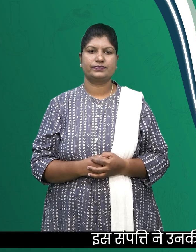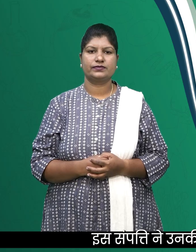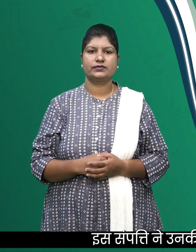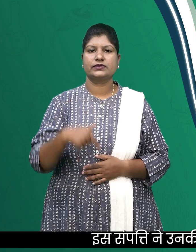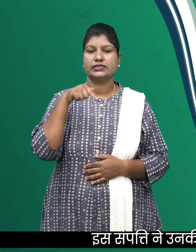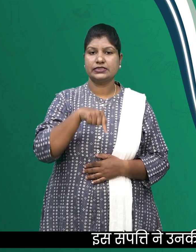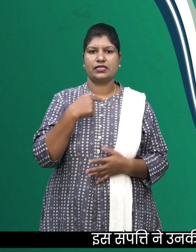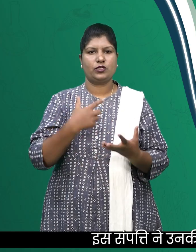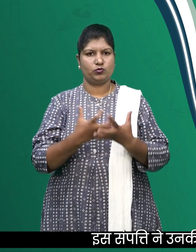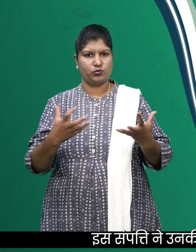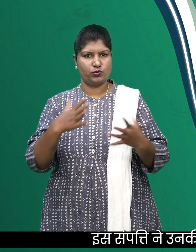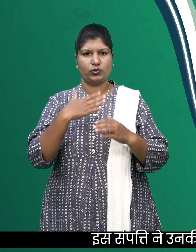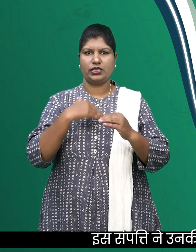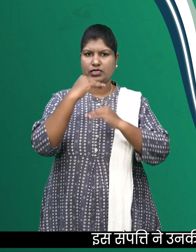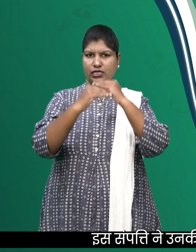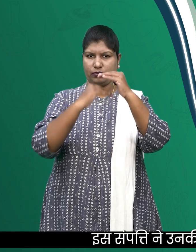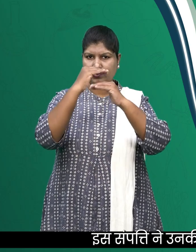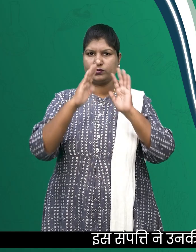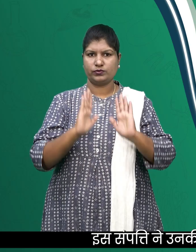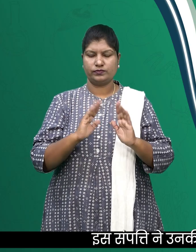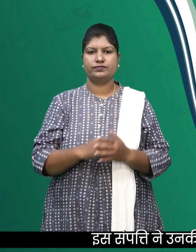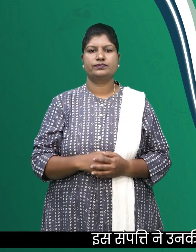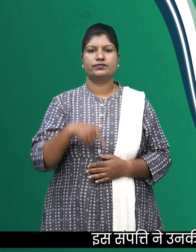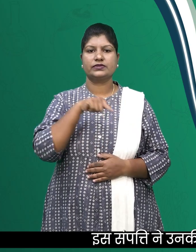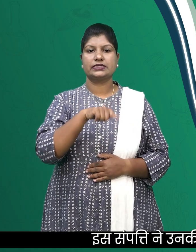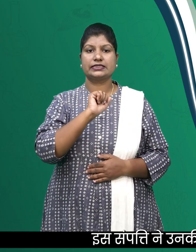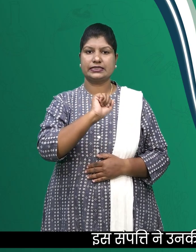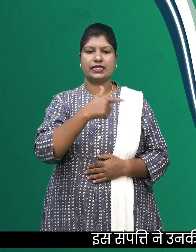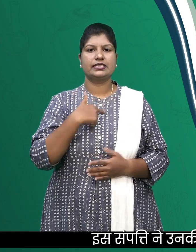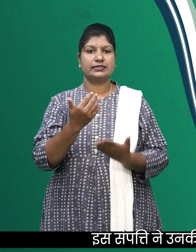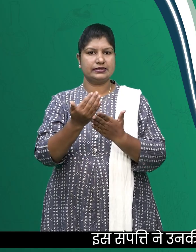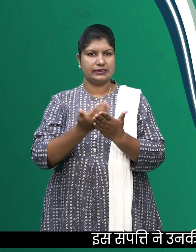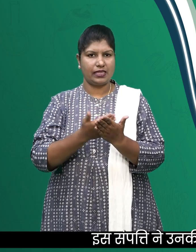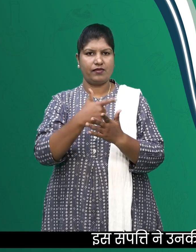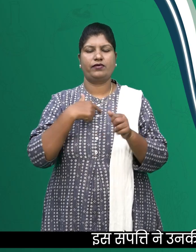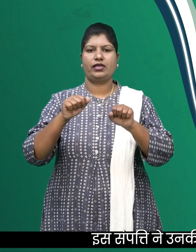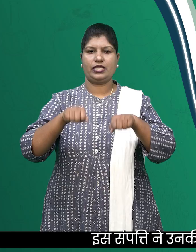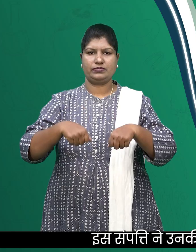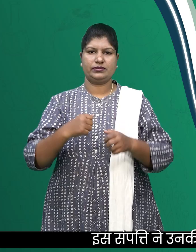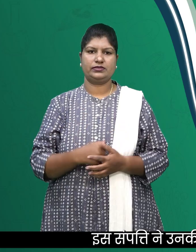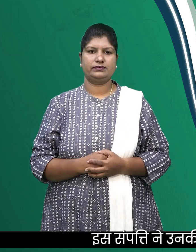इस संपत्ति ने उनकी जीवित रहने की क्षमता में सुधार किया।